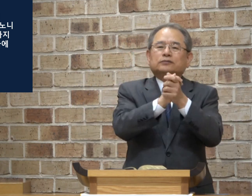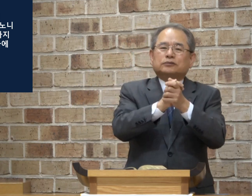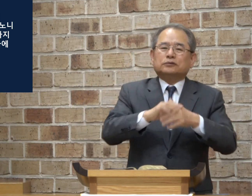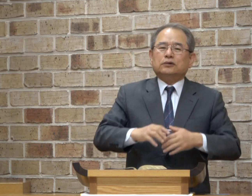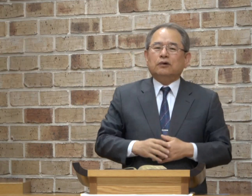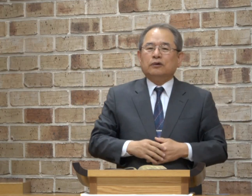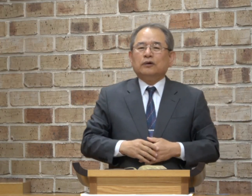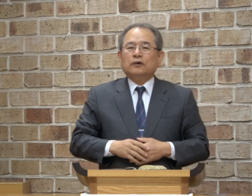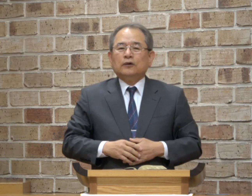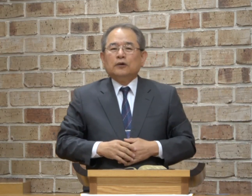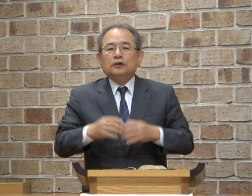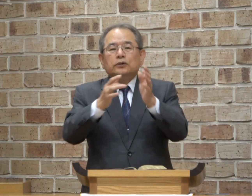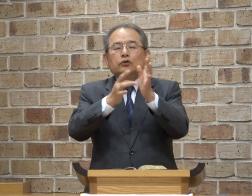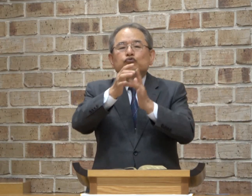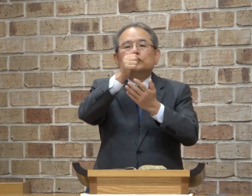없느니라.